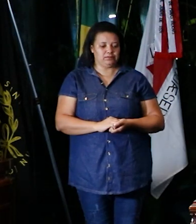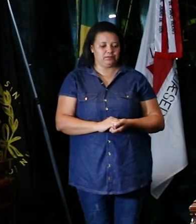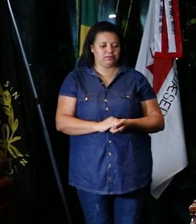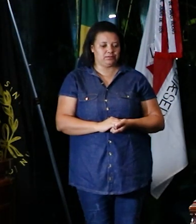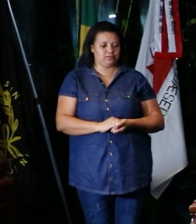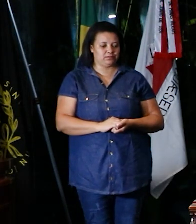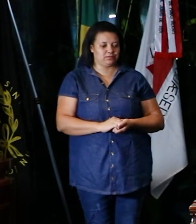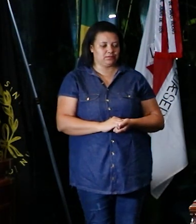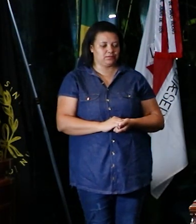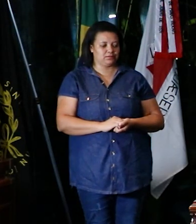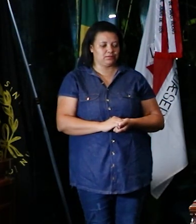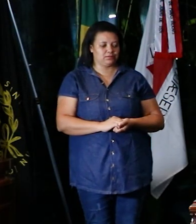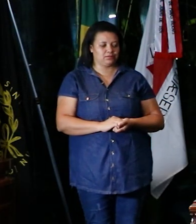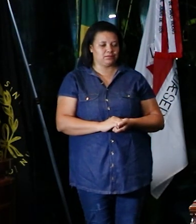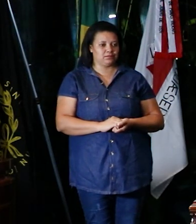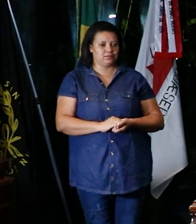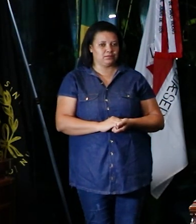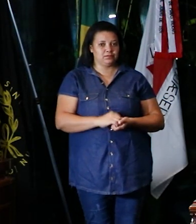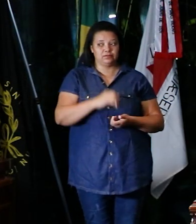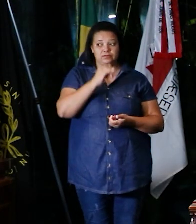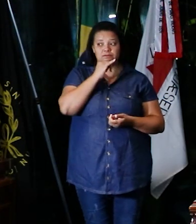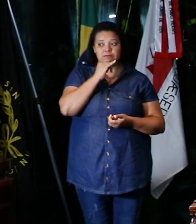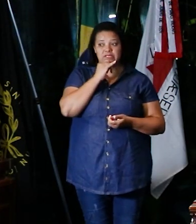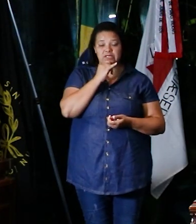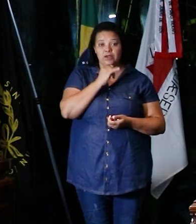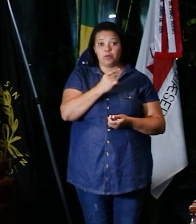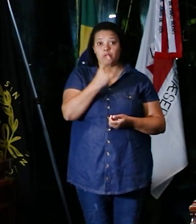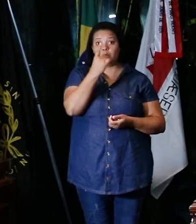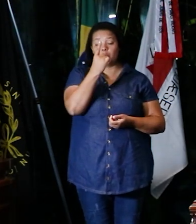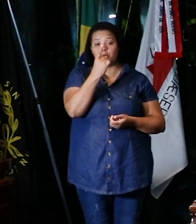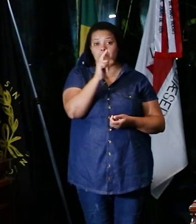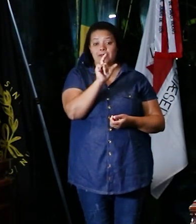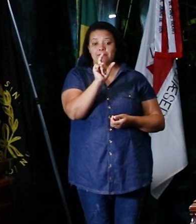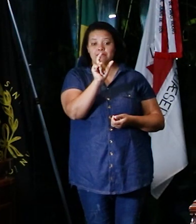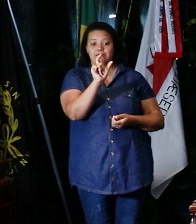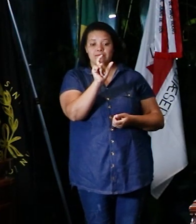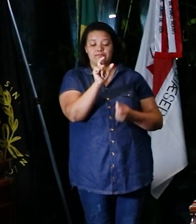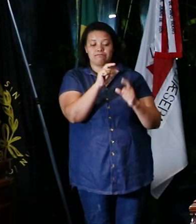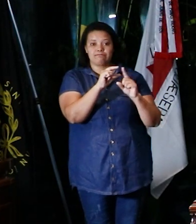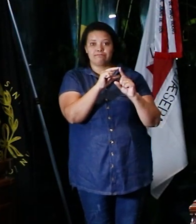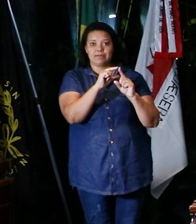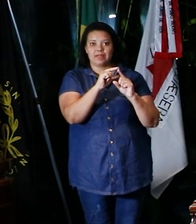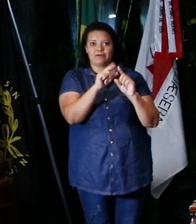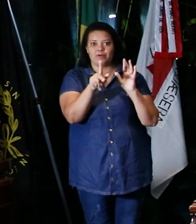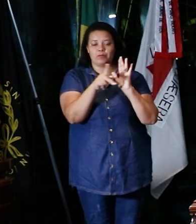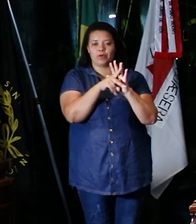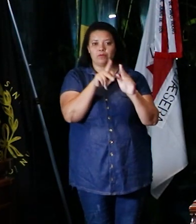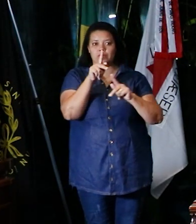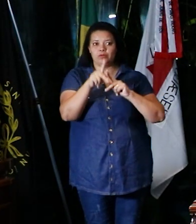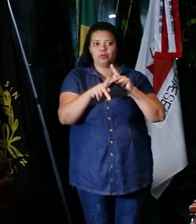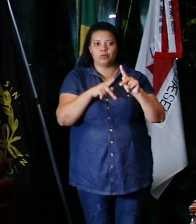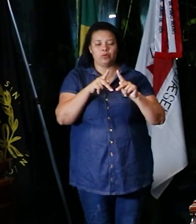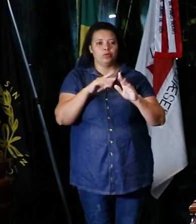Vocês veem que não há uma palavra popular aqui. Não é?